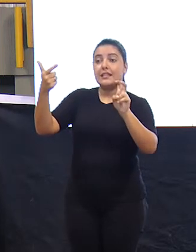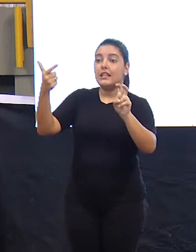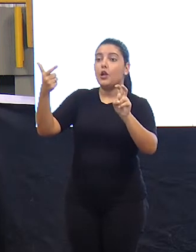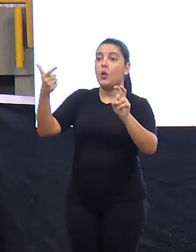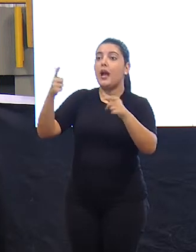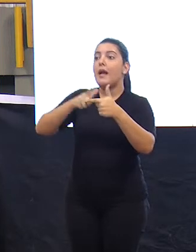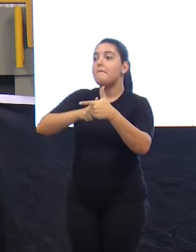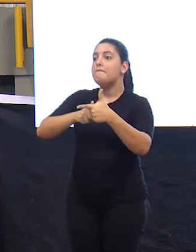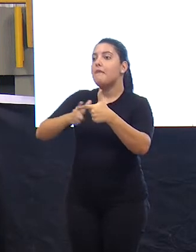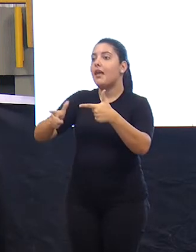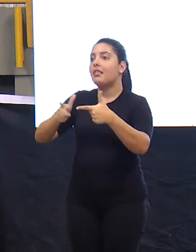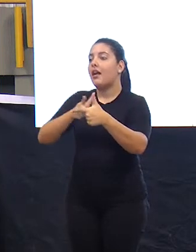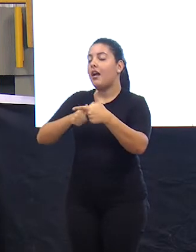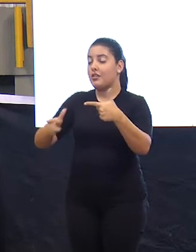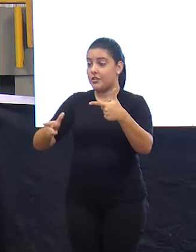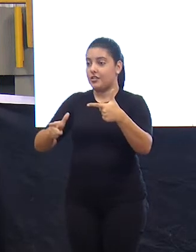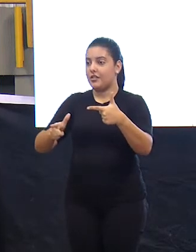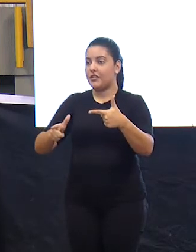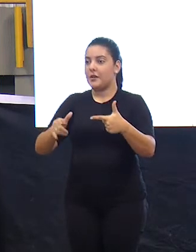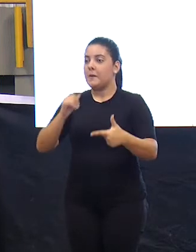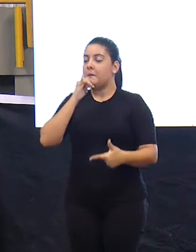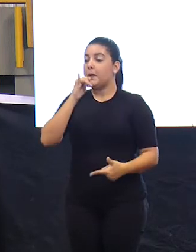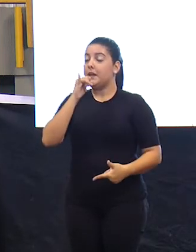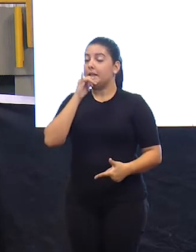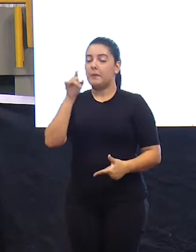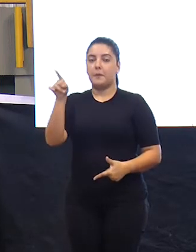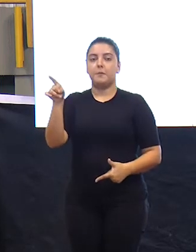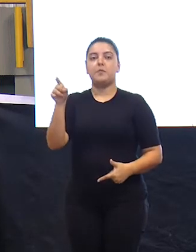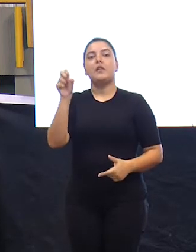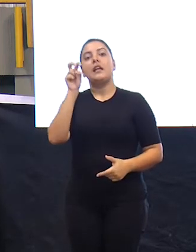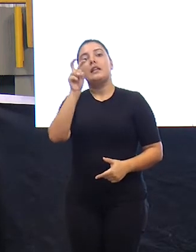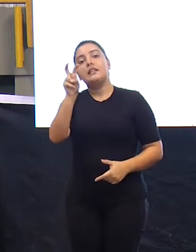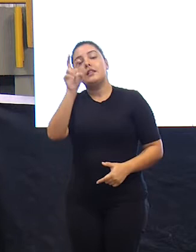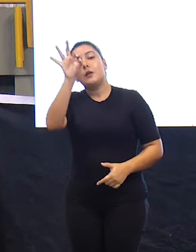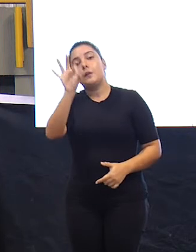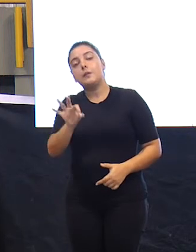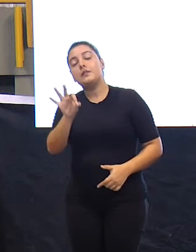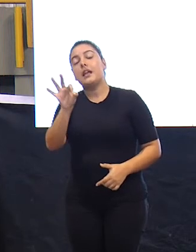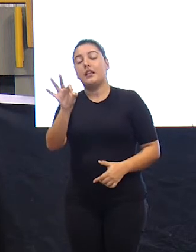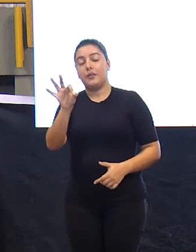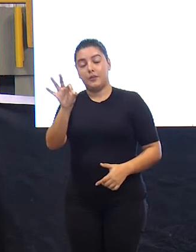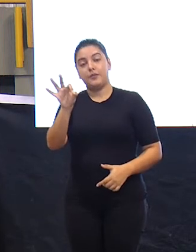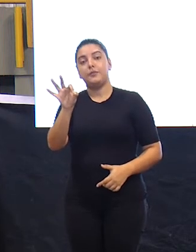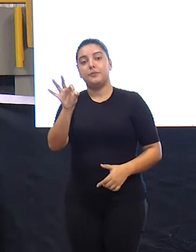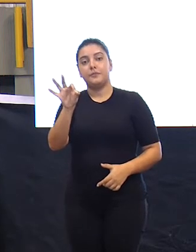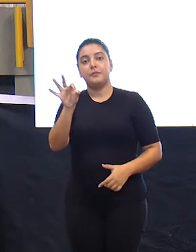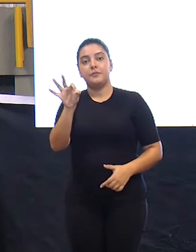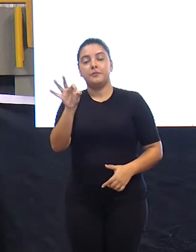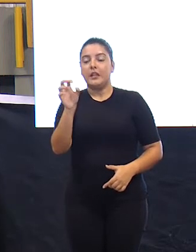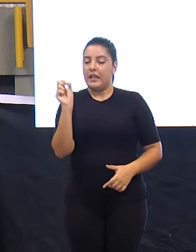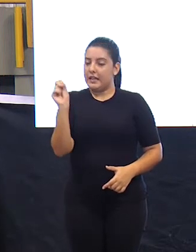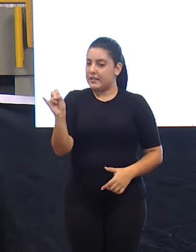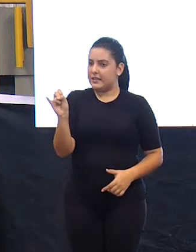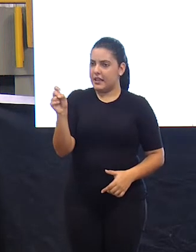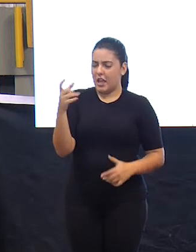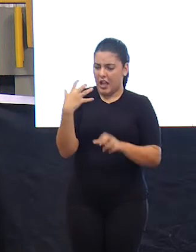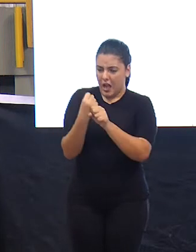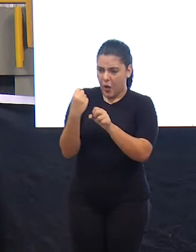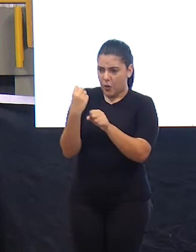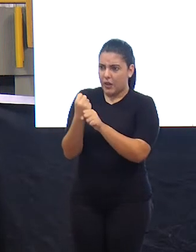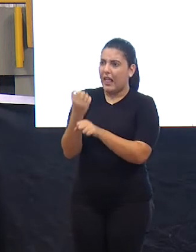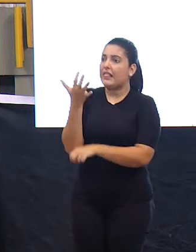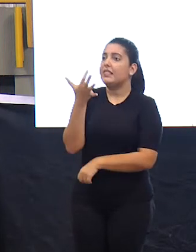5% é a metade dos 10%. 5% é a metade dos 10%. Então, se eu sei calcular quanto